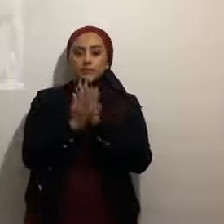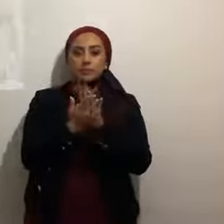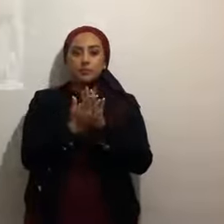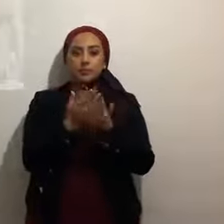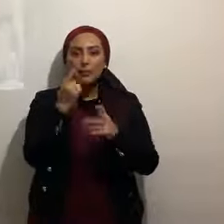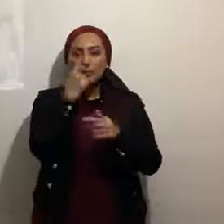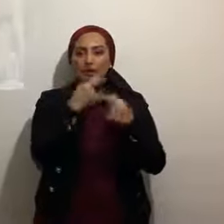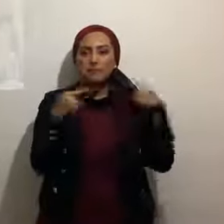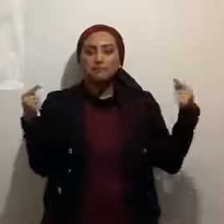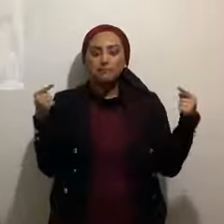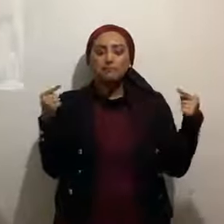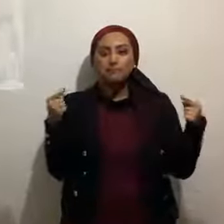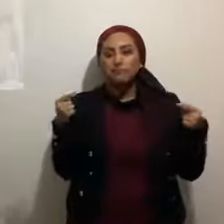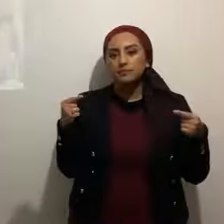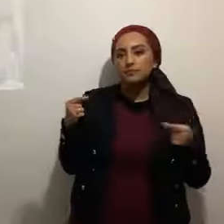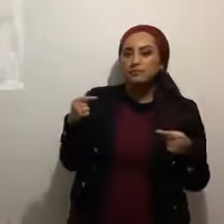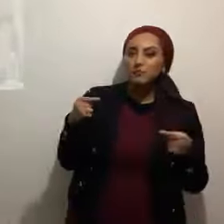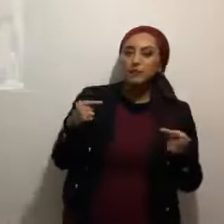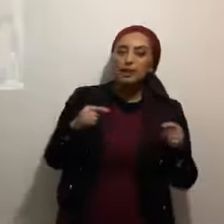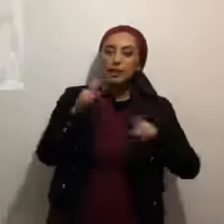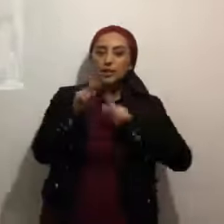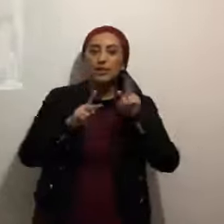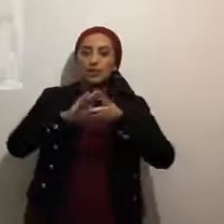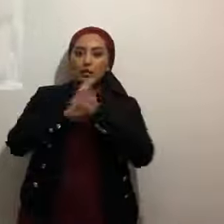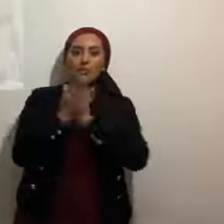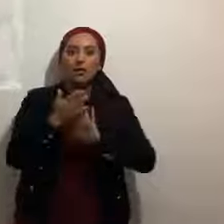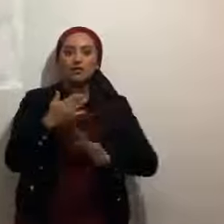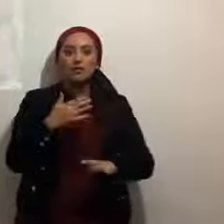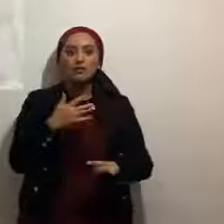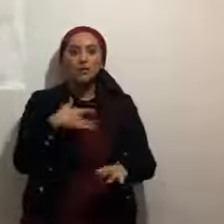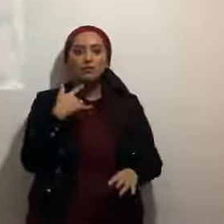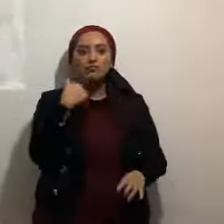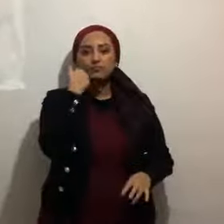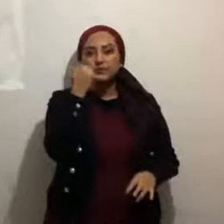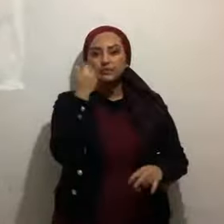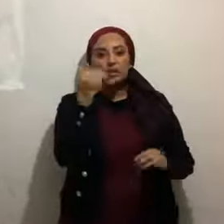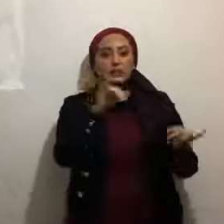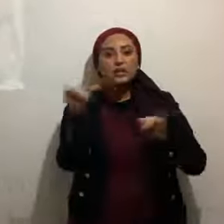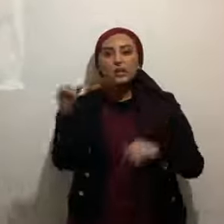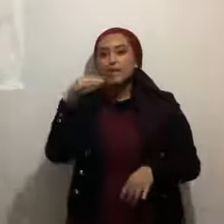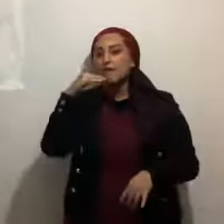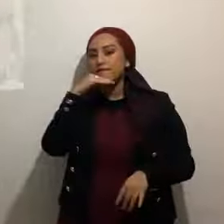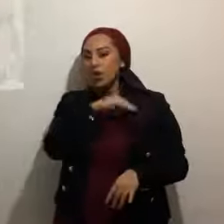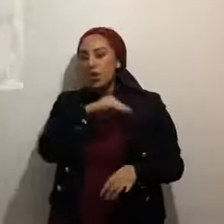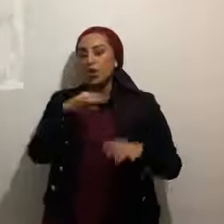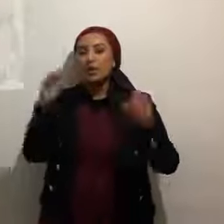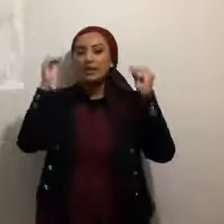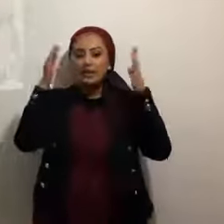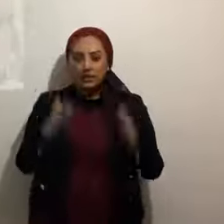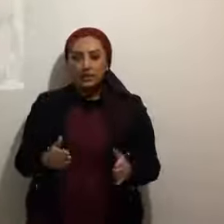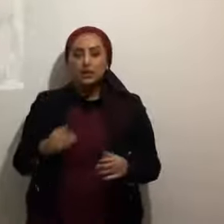indiferente. Se vuelve cínica, igual que los falsos maestros, falsos apóstoles, los